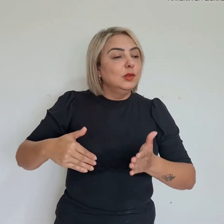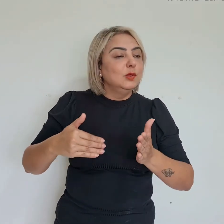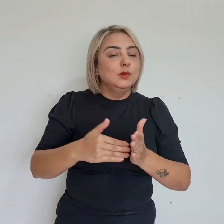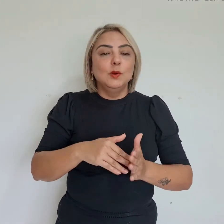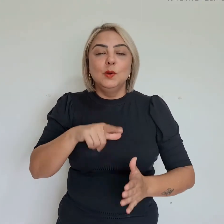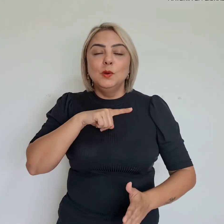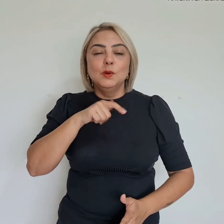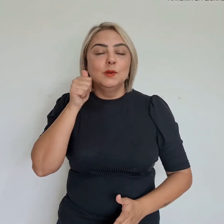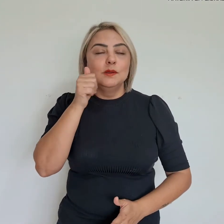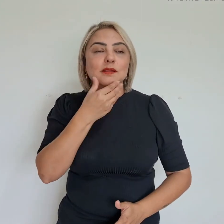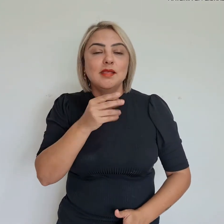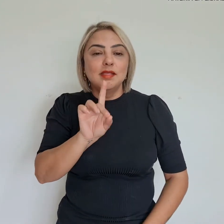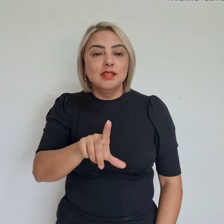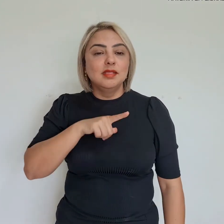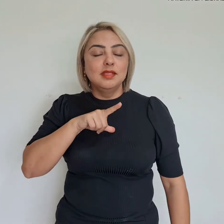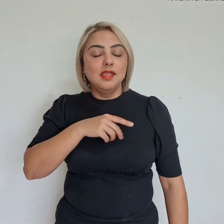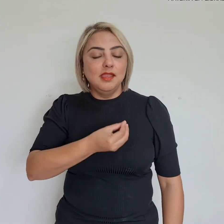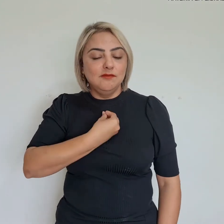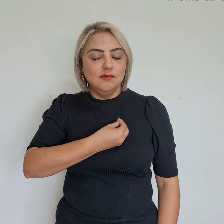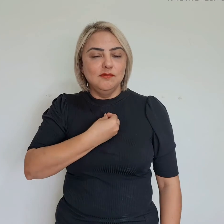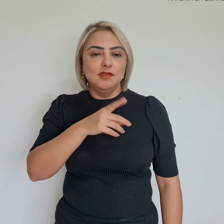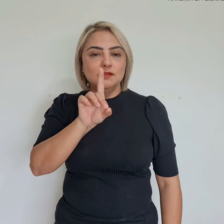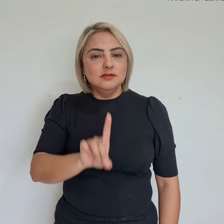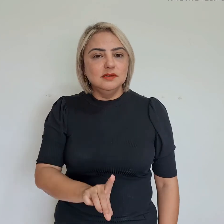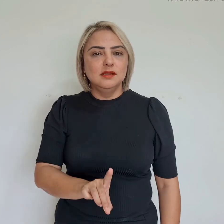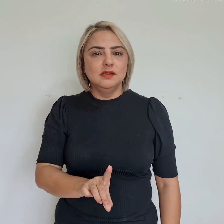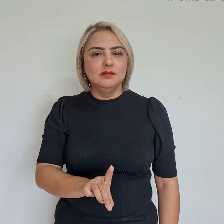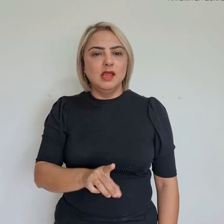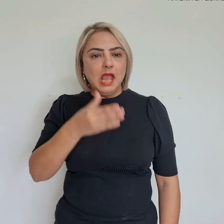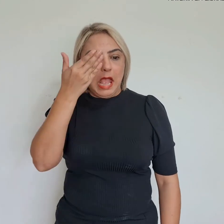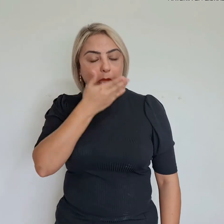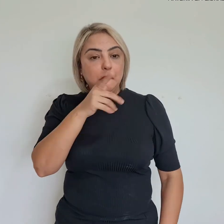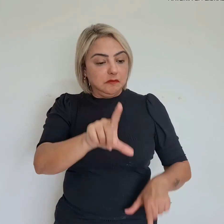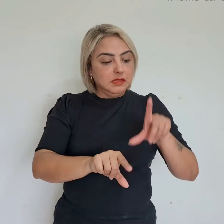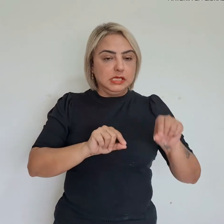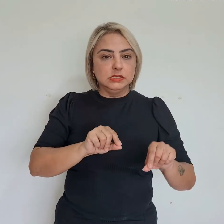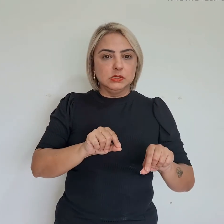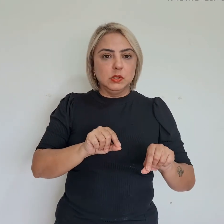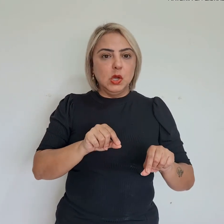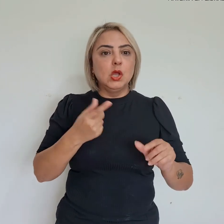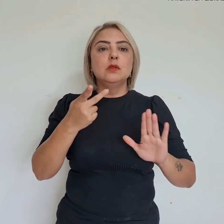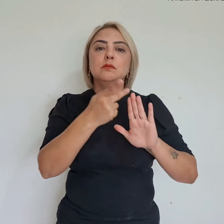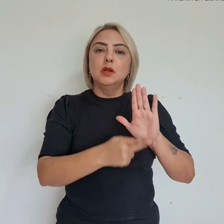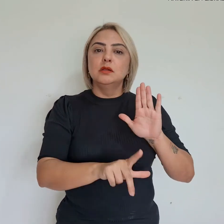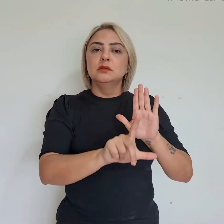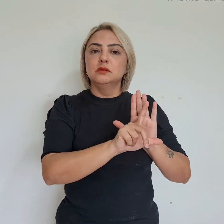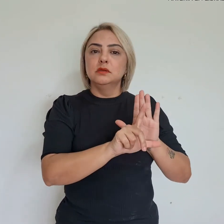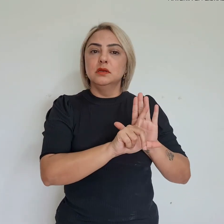direito de viver. A prova dessa opção são os projetos de lei e de